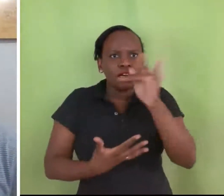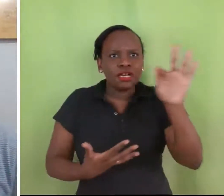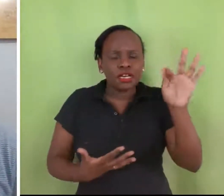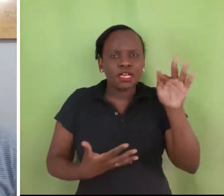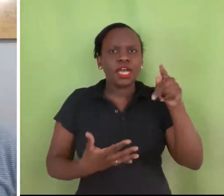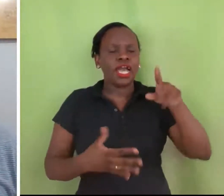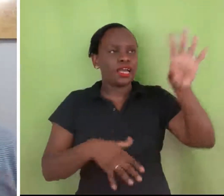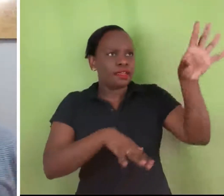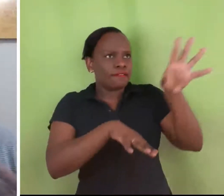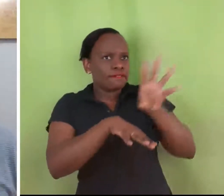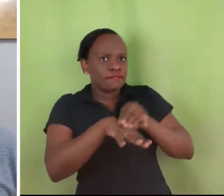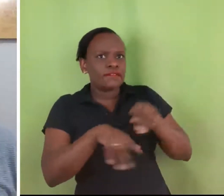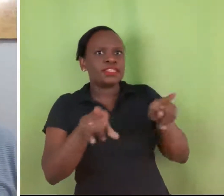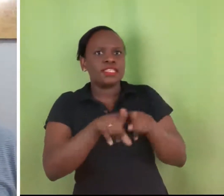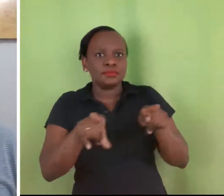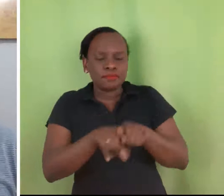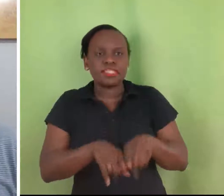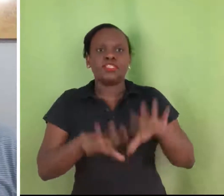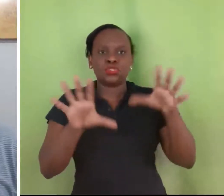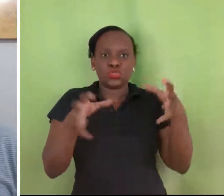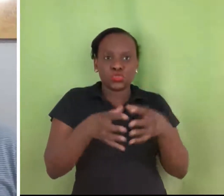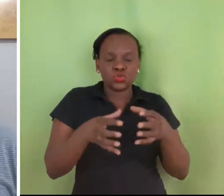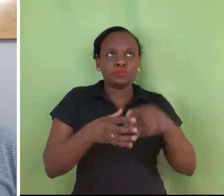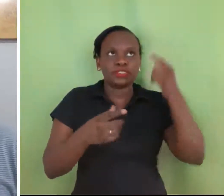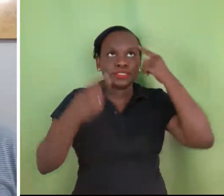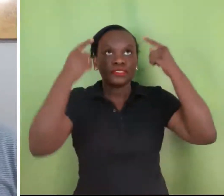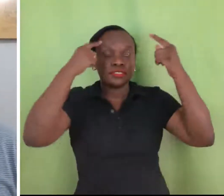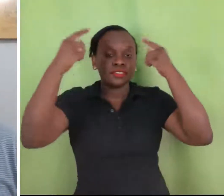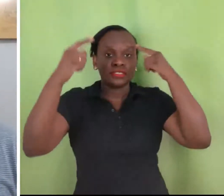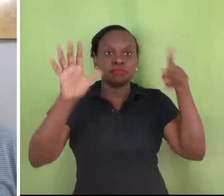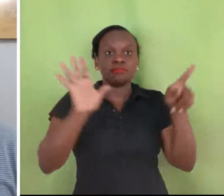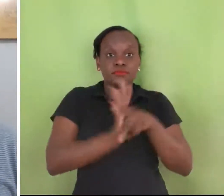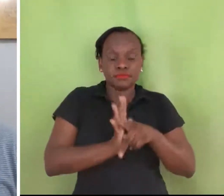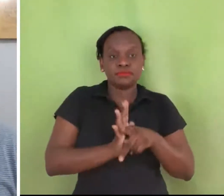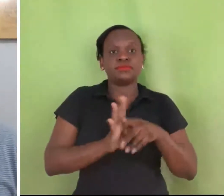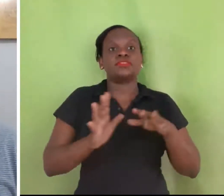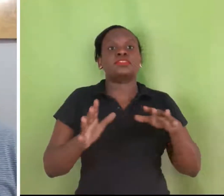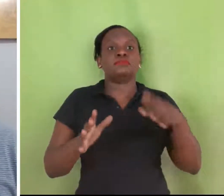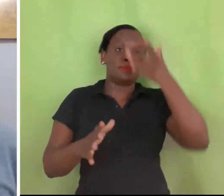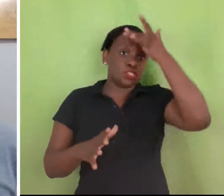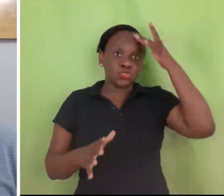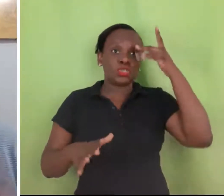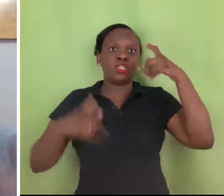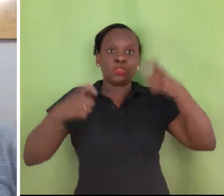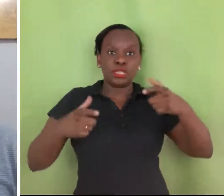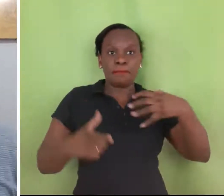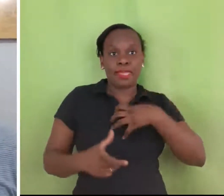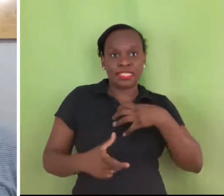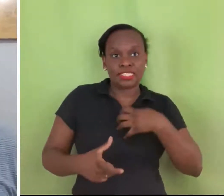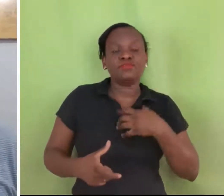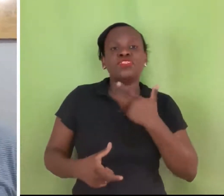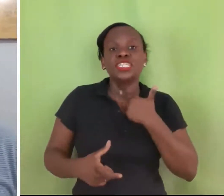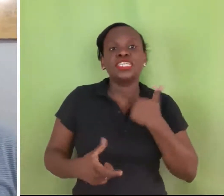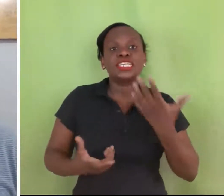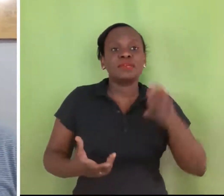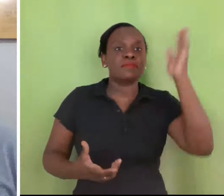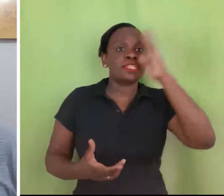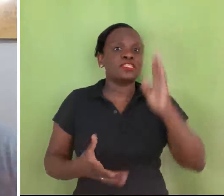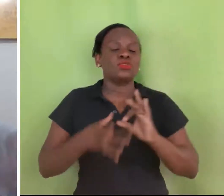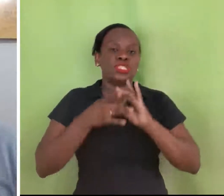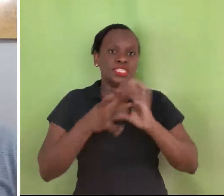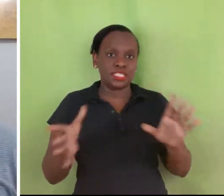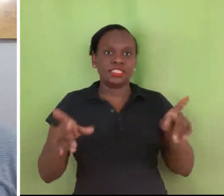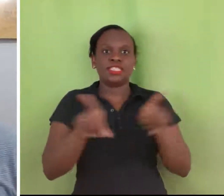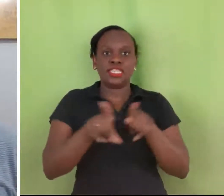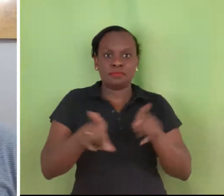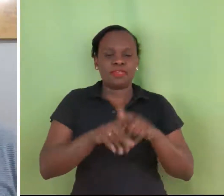trazido também para cá, influenciou, né, as ideias aí de, né, pessoas na Bahia que desejavam a independência do Brasil.